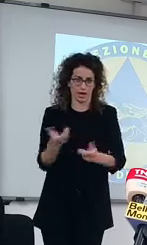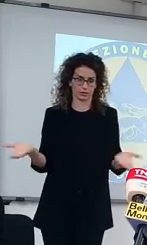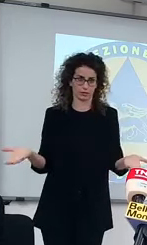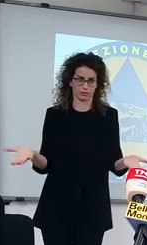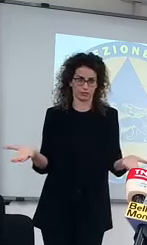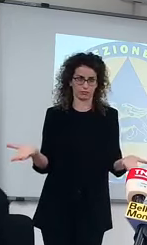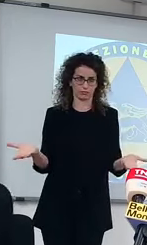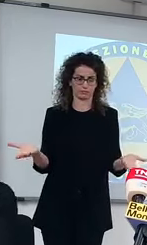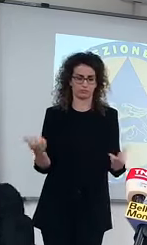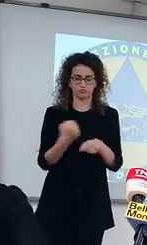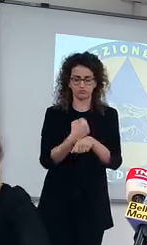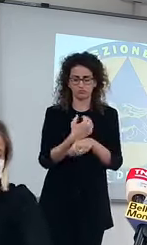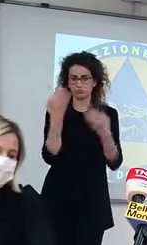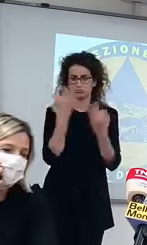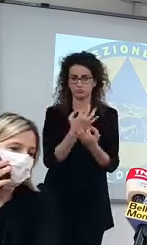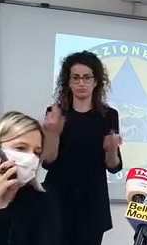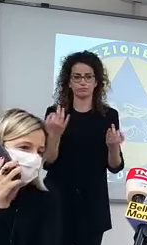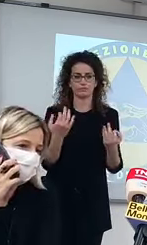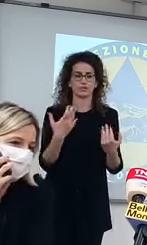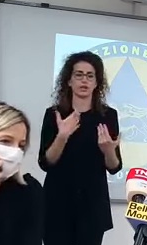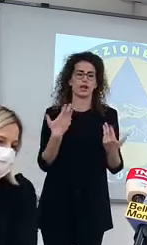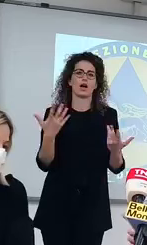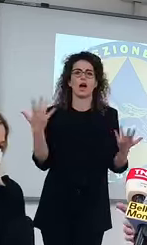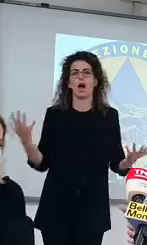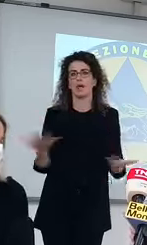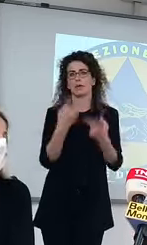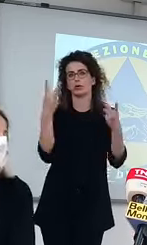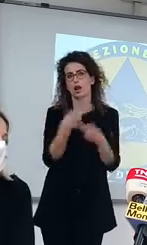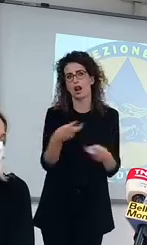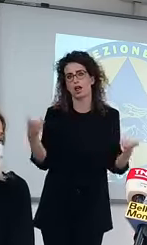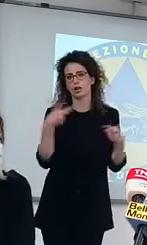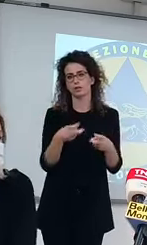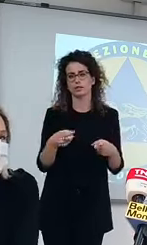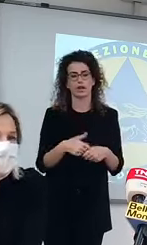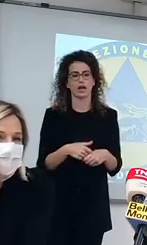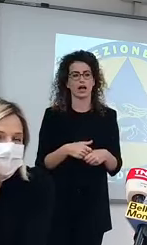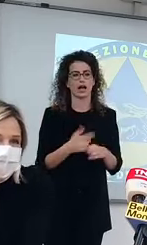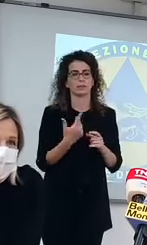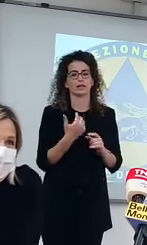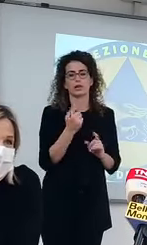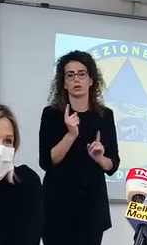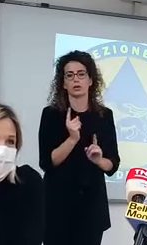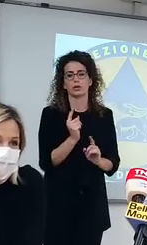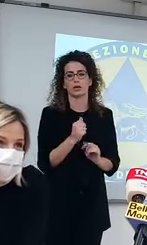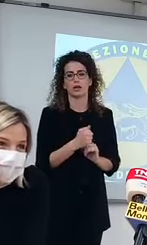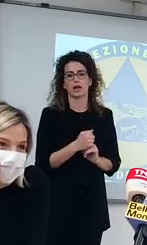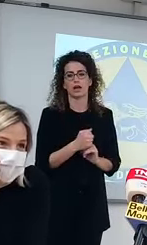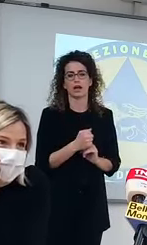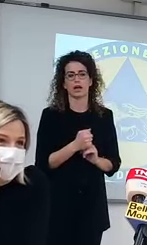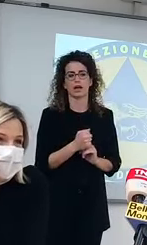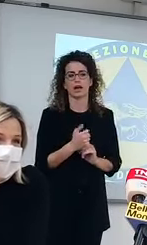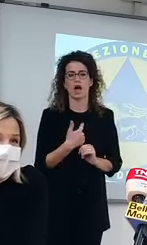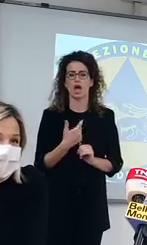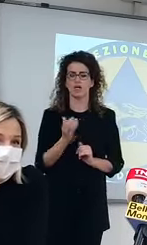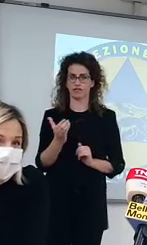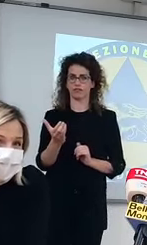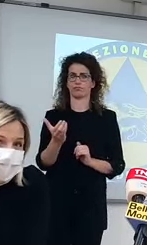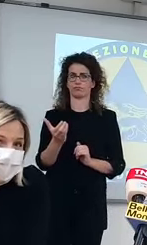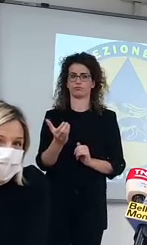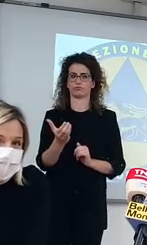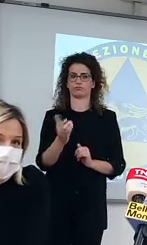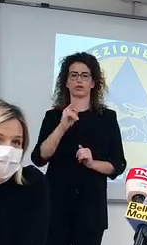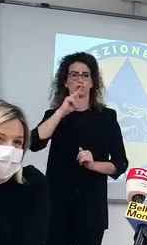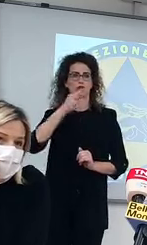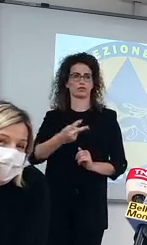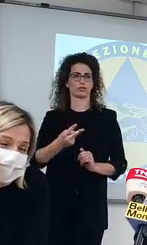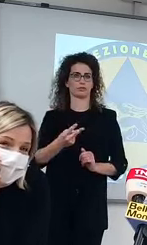il proprio dovere. Faccio appello a un minimo di elasticità e buonsenso. Aspetta un attimo che ti faccio... Ma mettiamo in viva voce, così dà la